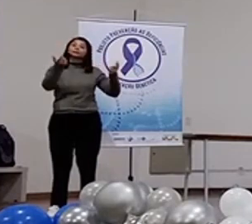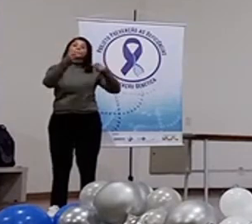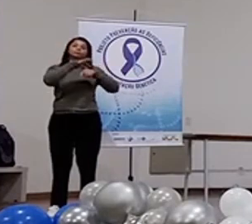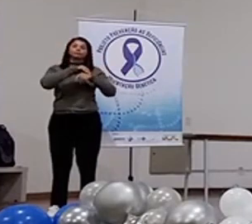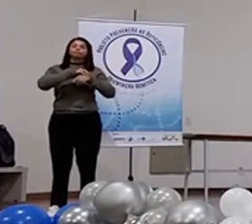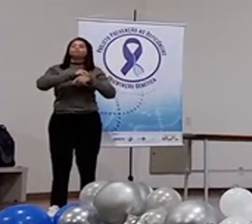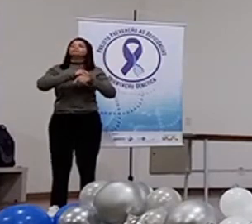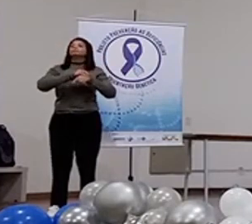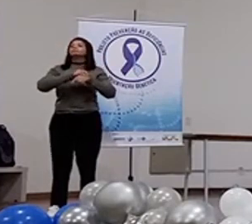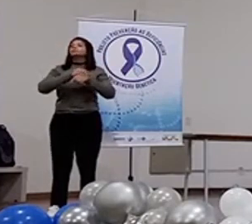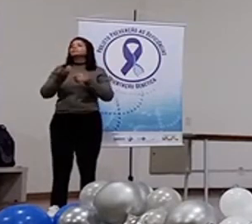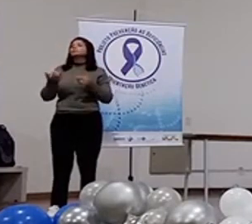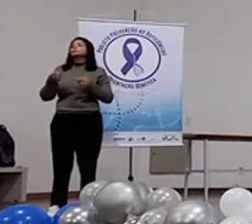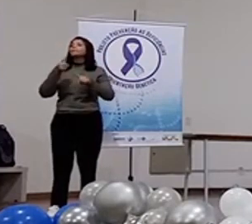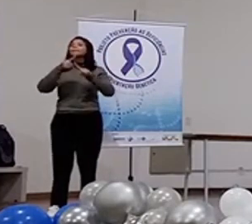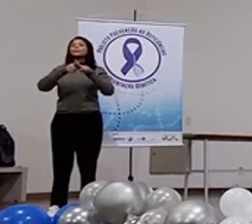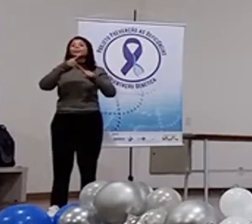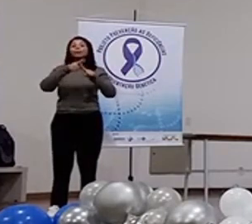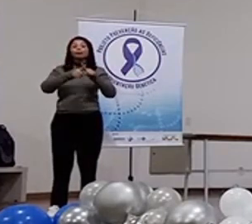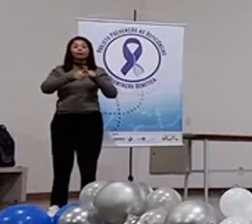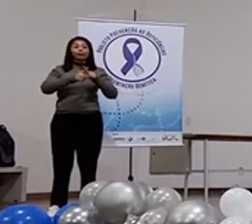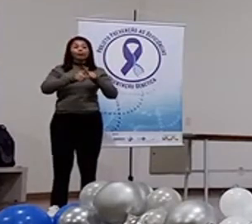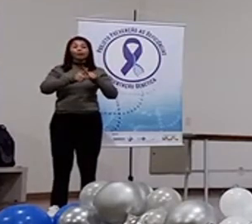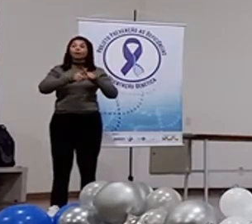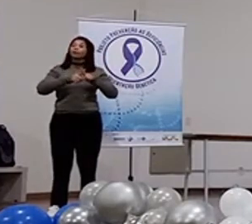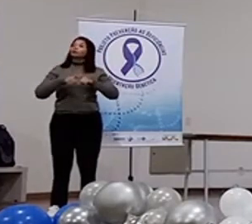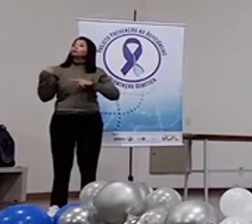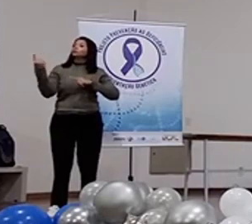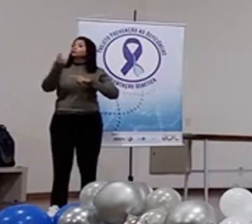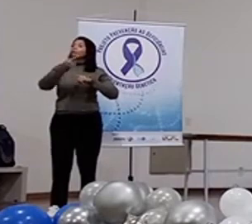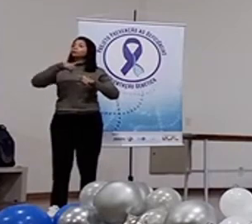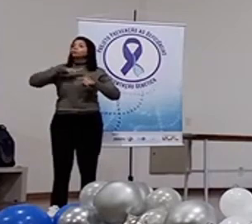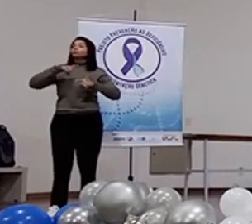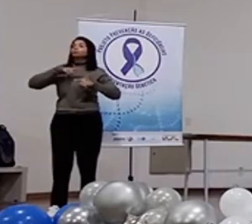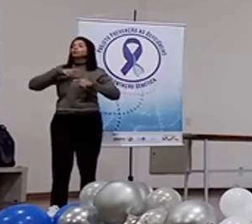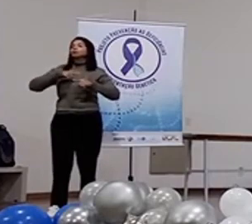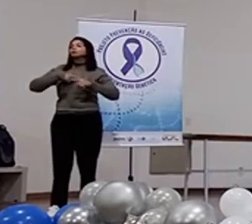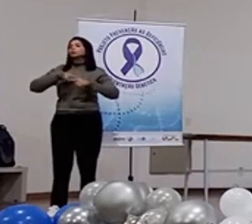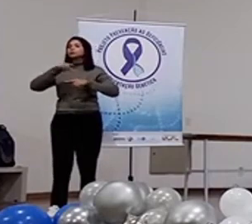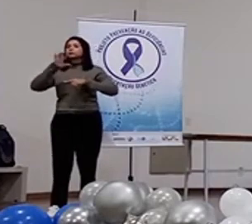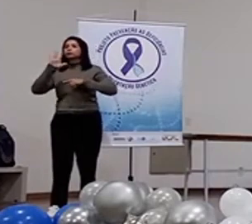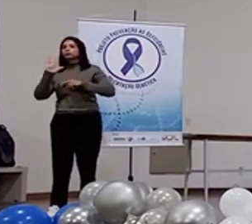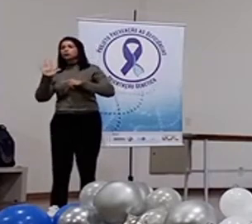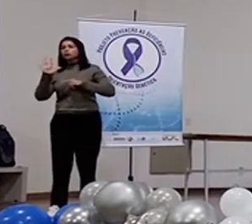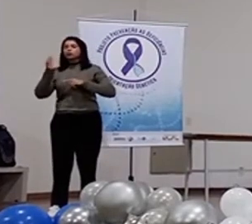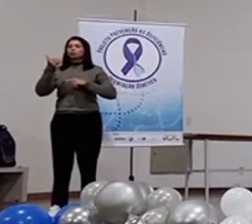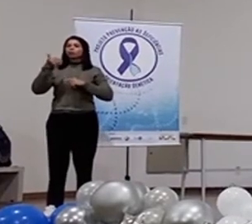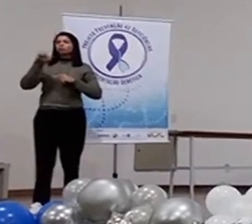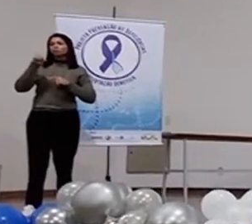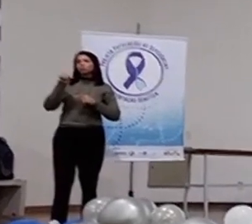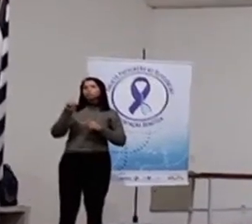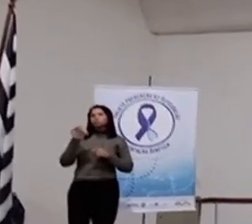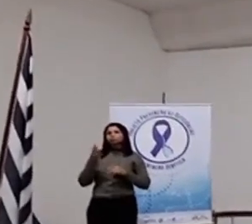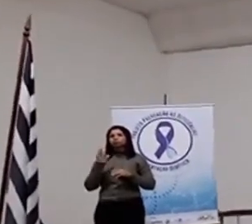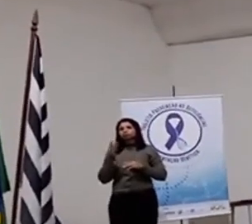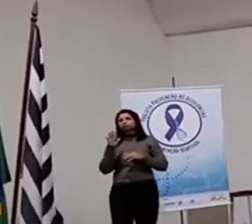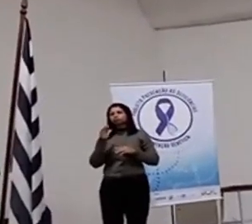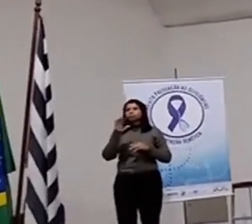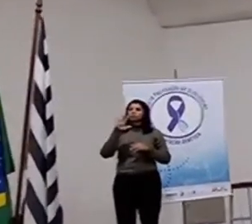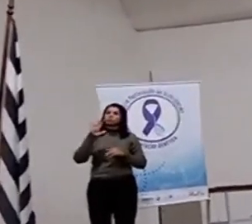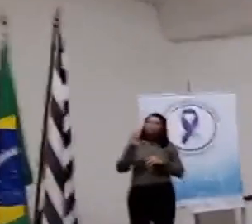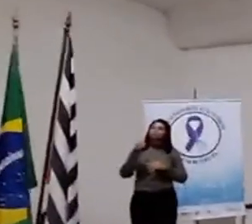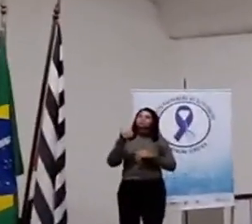genéticas. E por que isso? Porque todos nós carregamos cerca de 5 a 10, ou até mais, não, a média está entre 5 a